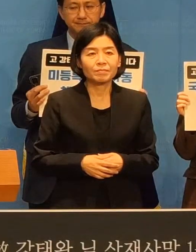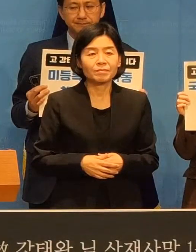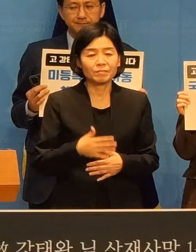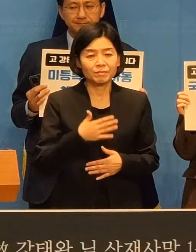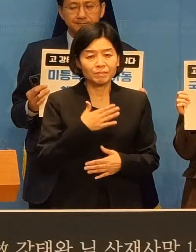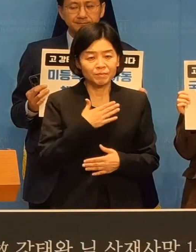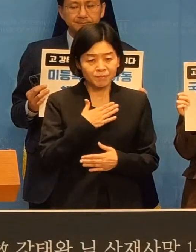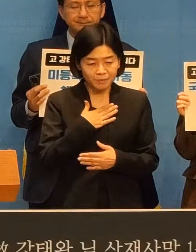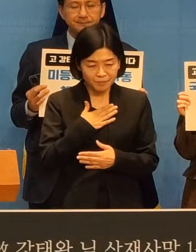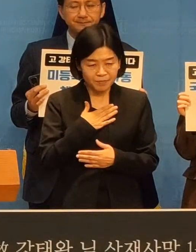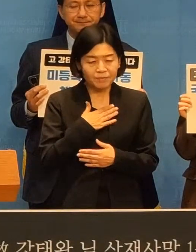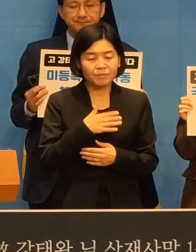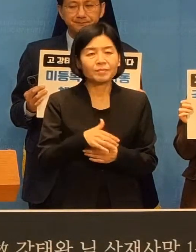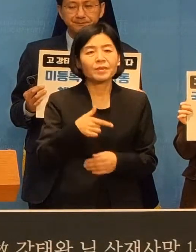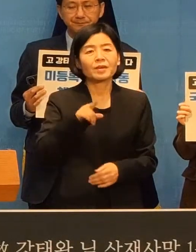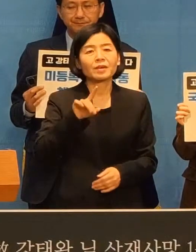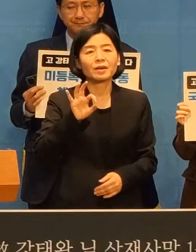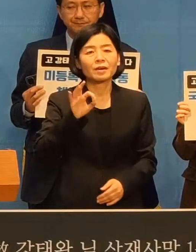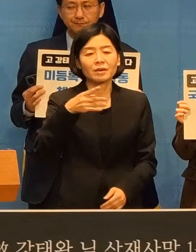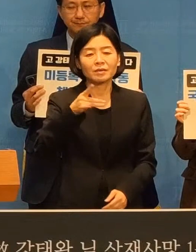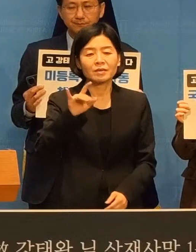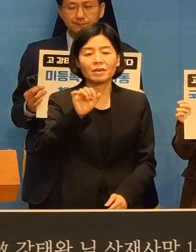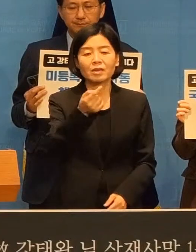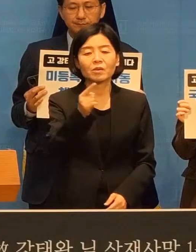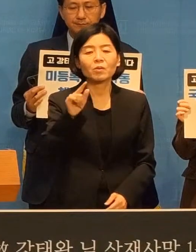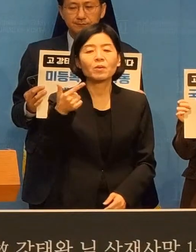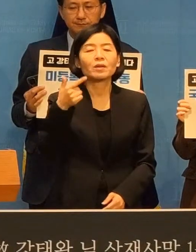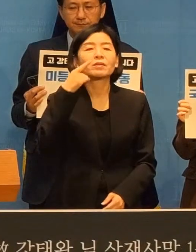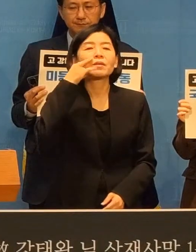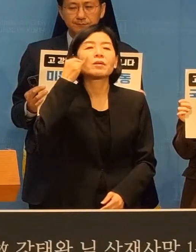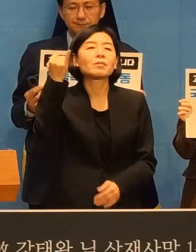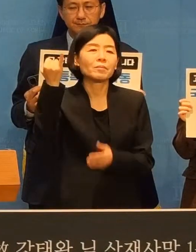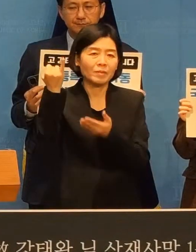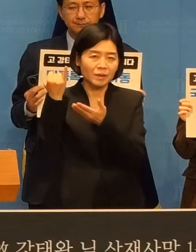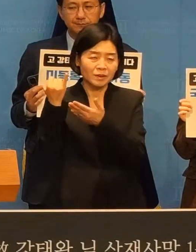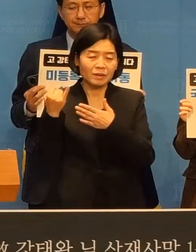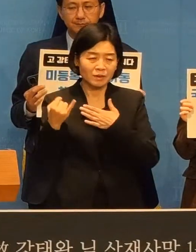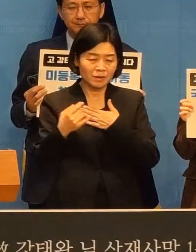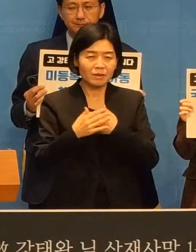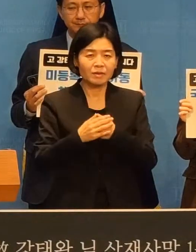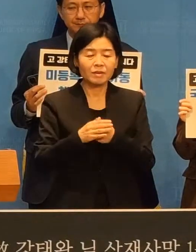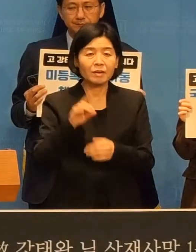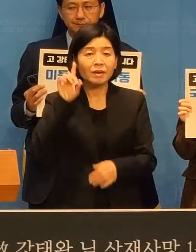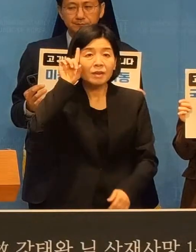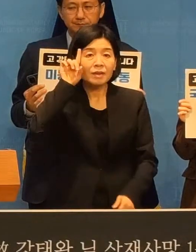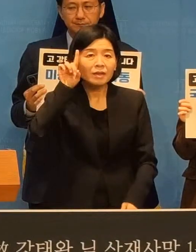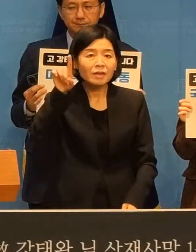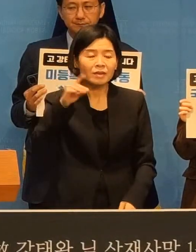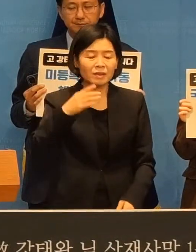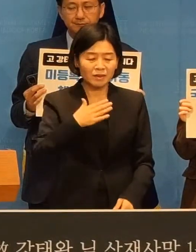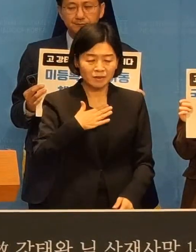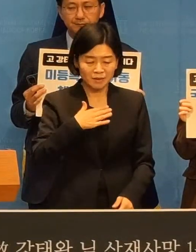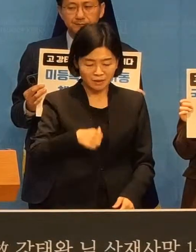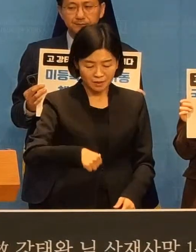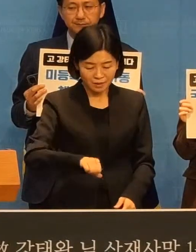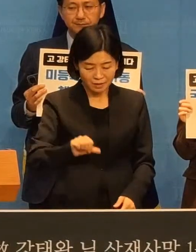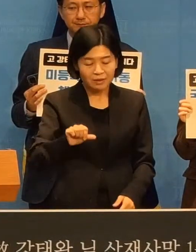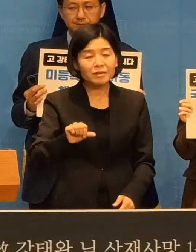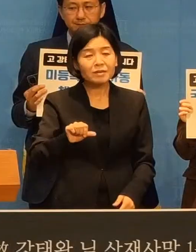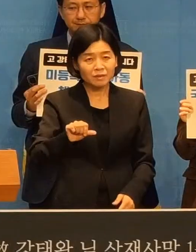저는 강태환이 엄마 앵크사르갈입니다. 내일은 제 아들